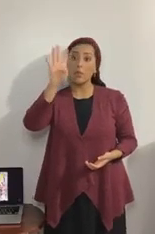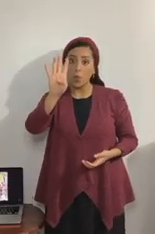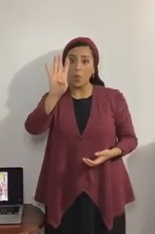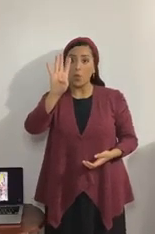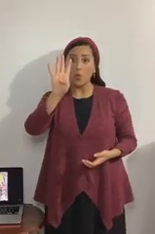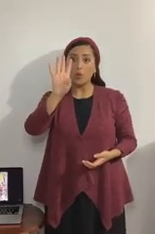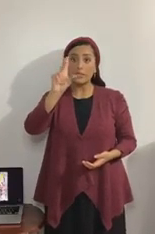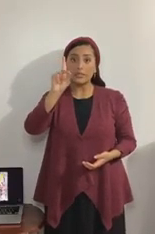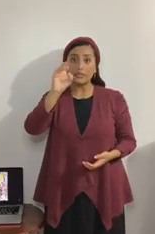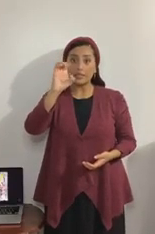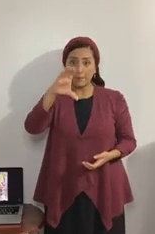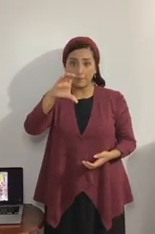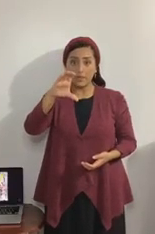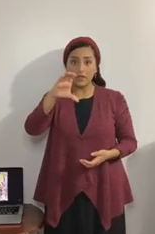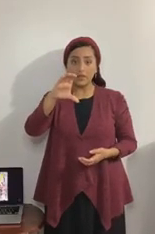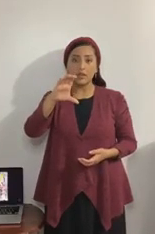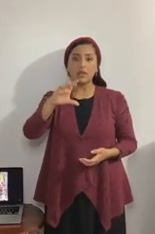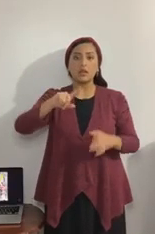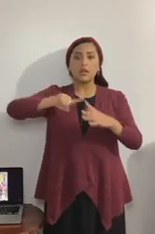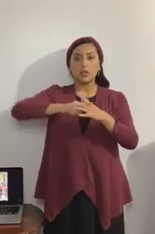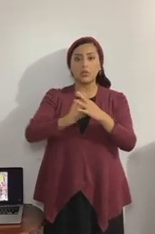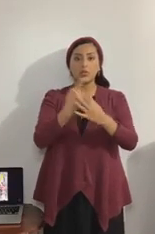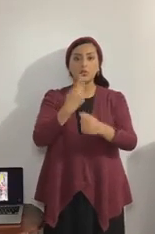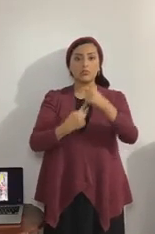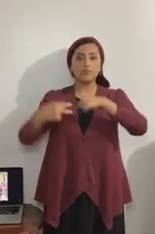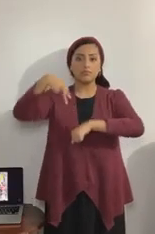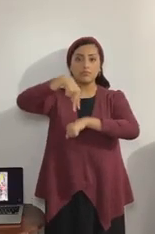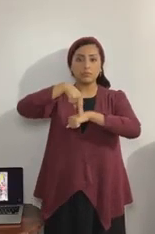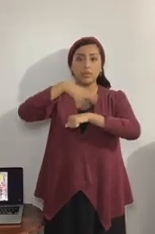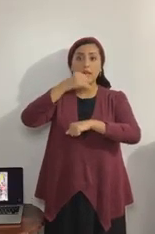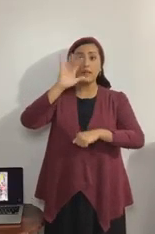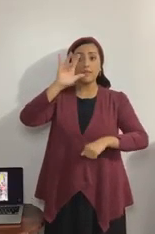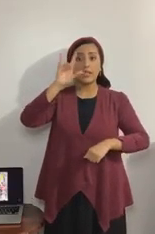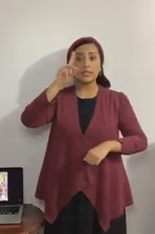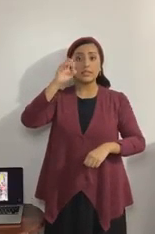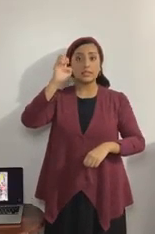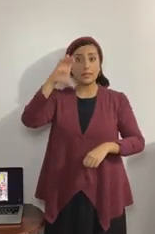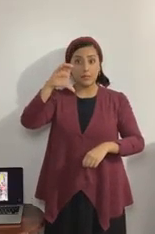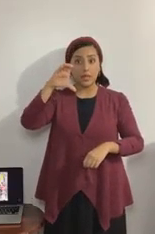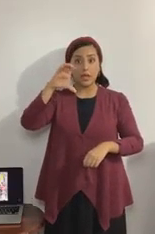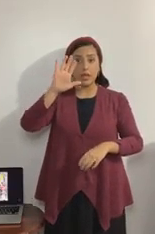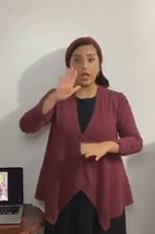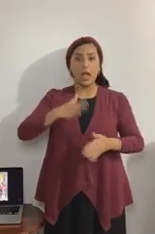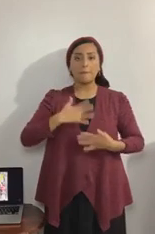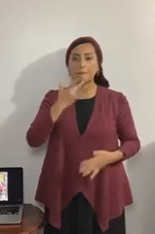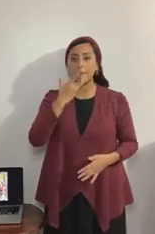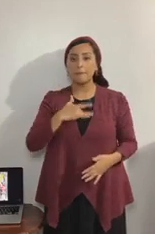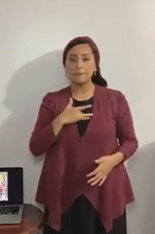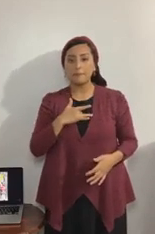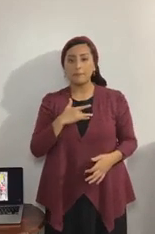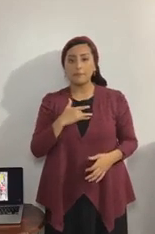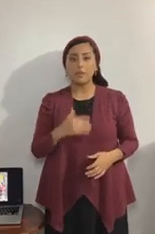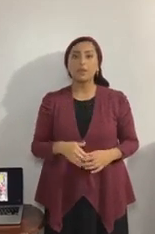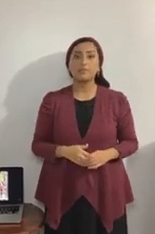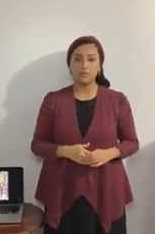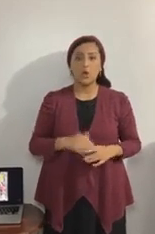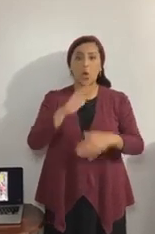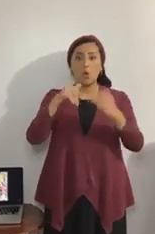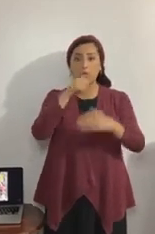diciembre, empezaba a resucitar, y el 25 de diciembre es su cumpleaños. Todos los que celebran la Navidad